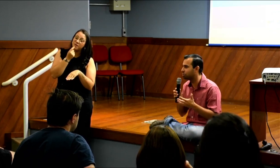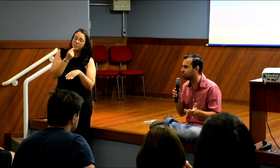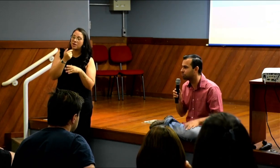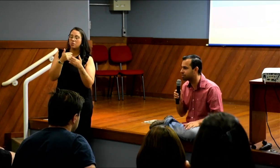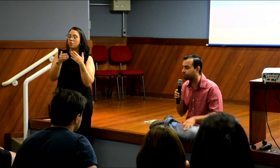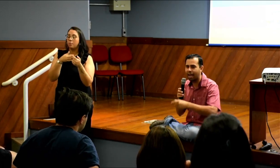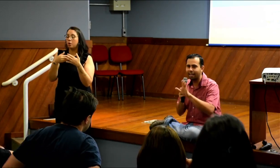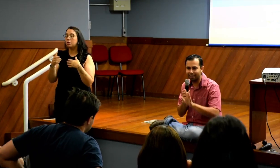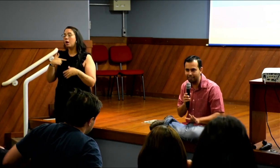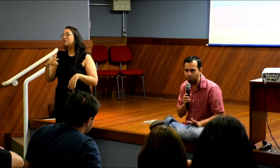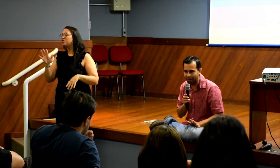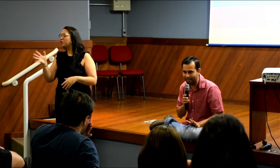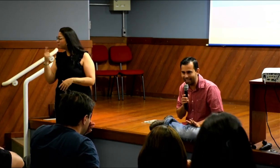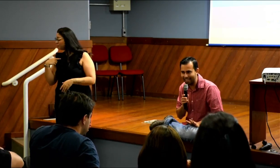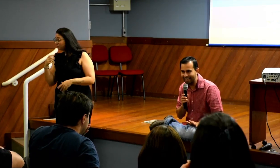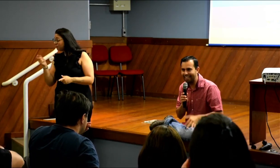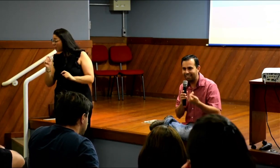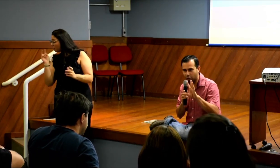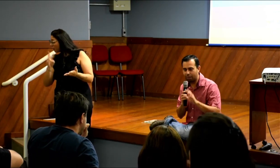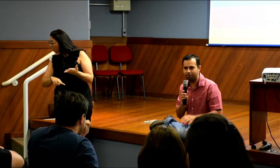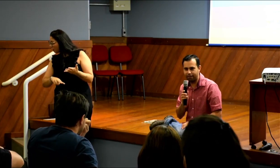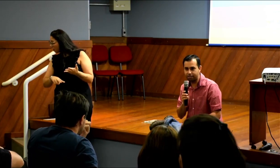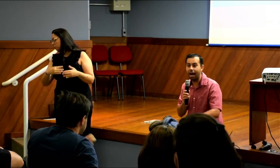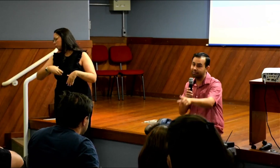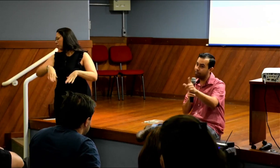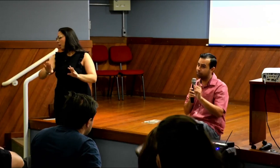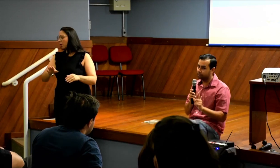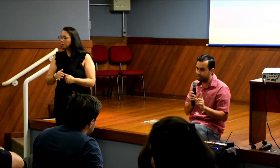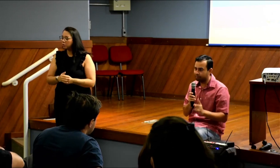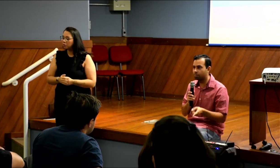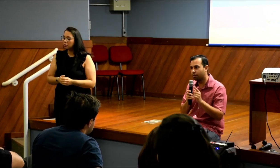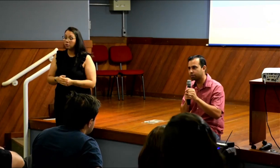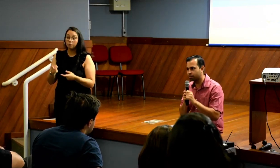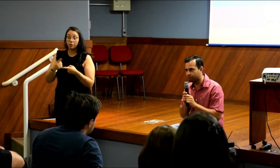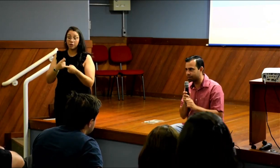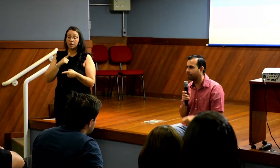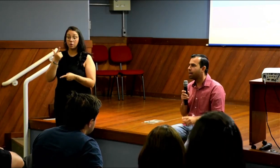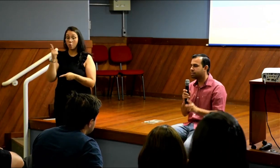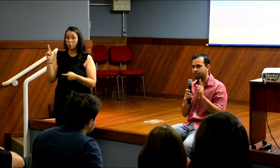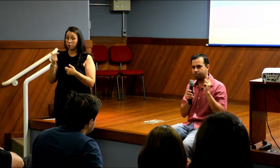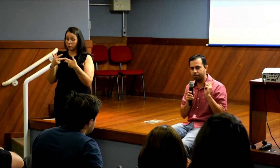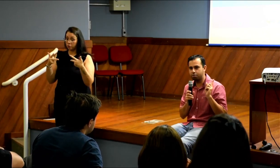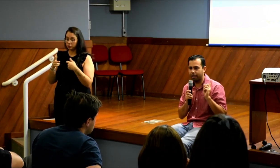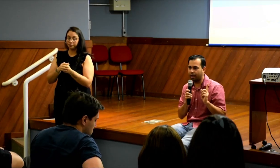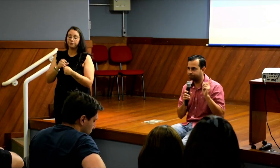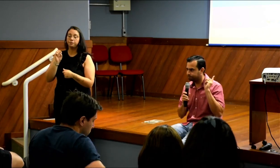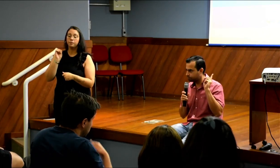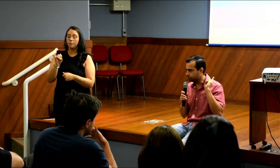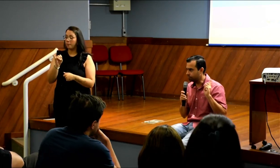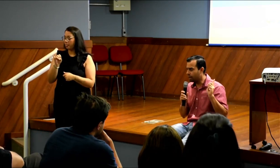eu já escutei muito assim, tá dando para ler? Toca para frente. Até porque tem uma outra coisa. Se a gente